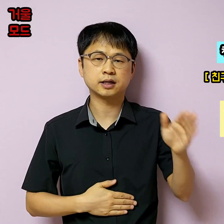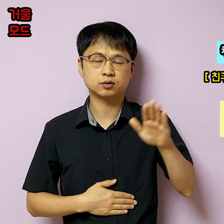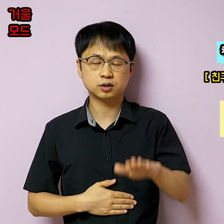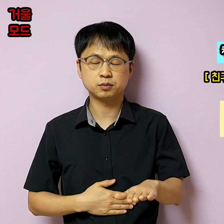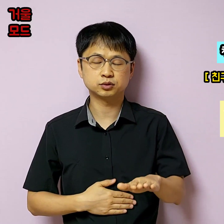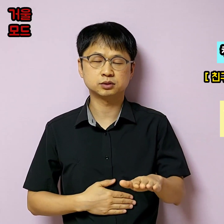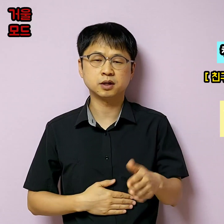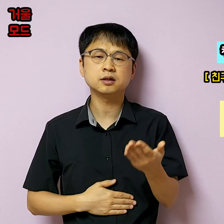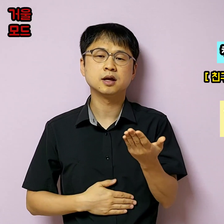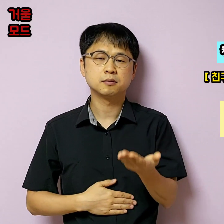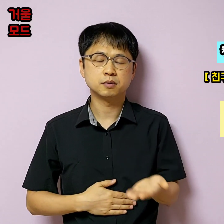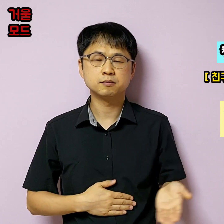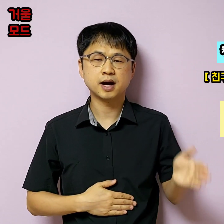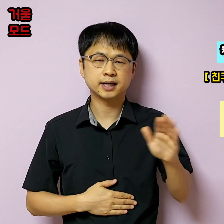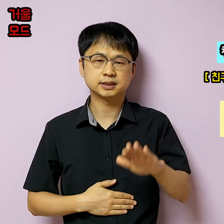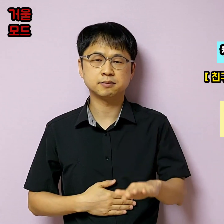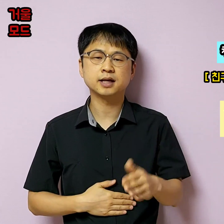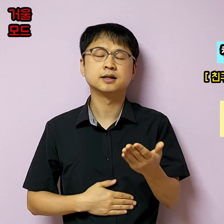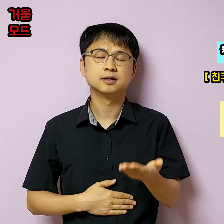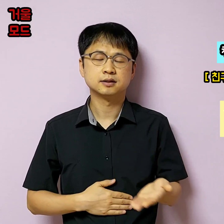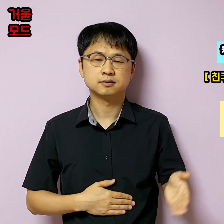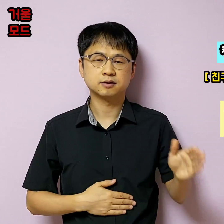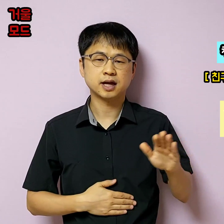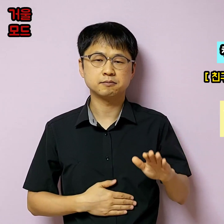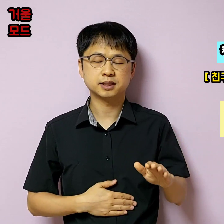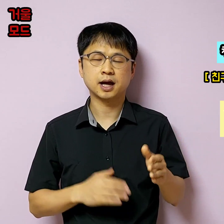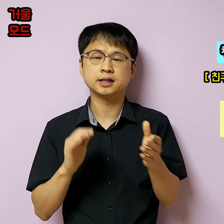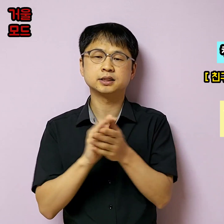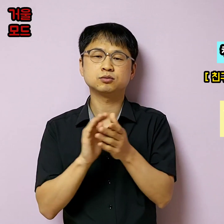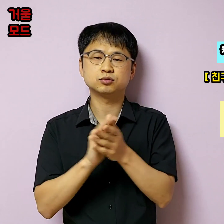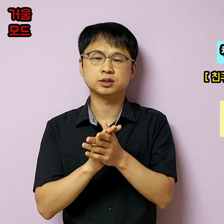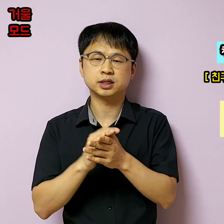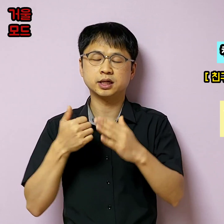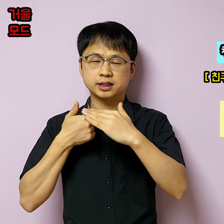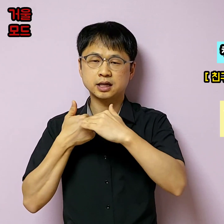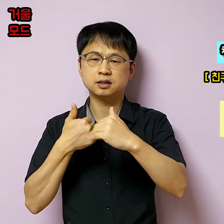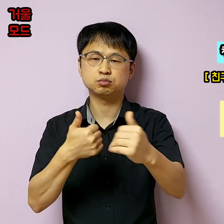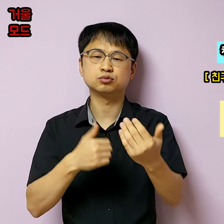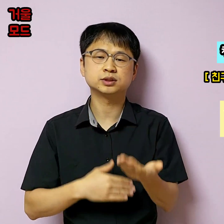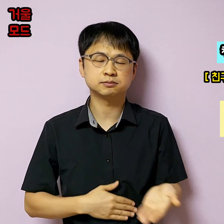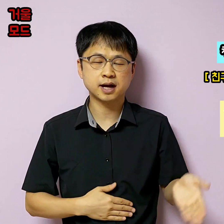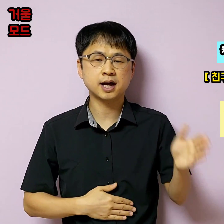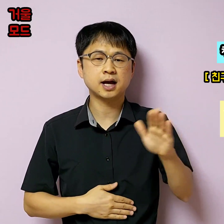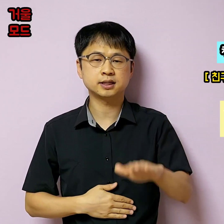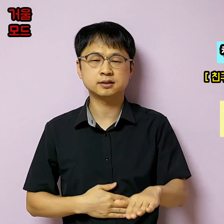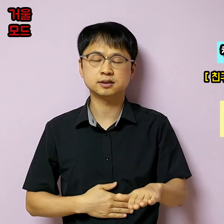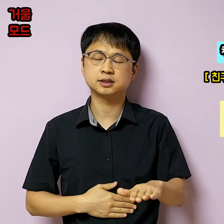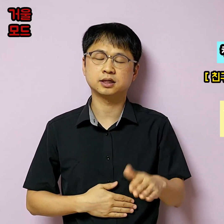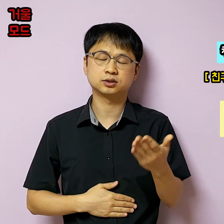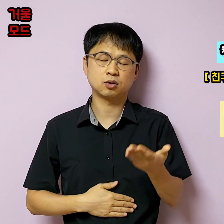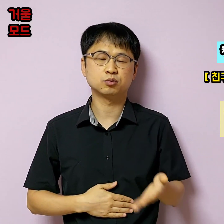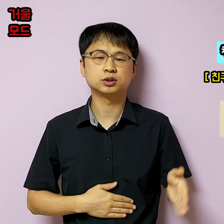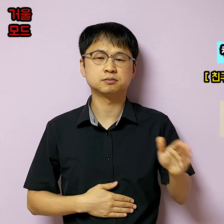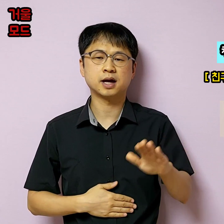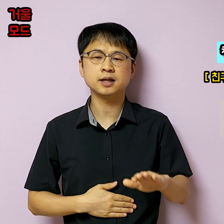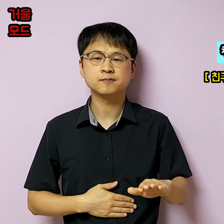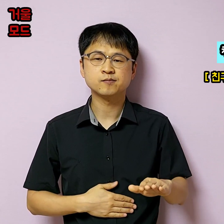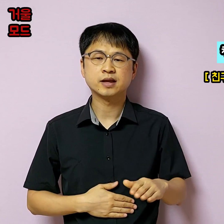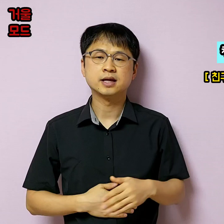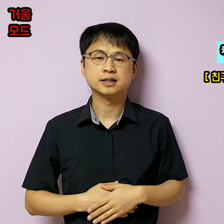아래로 덮어주시면, 뭐뭐 하지만, 그러나입니다. 친구들이 나를 부르지만, 이런 뜻이 되겠죠. 부르지만,